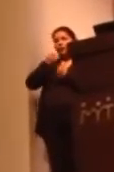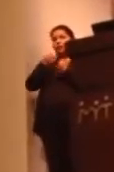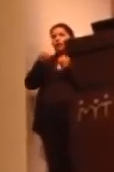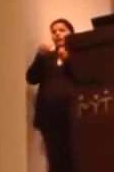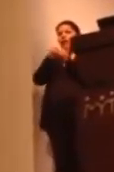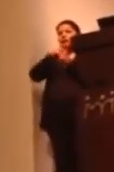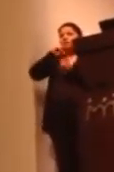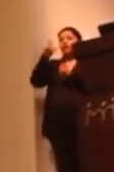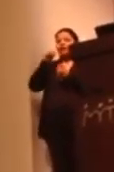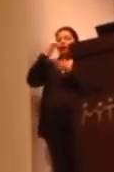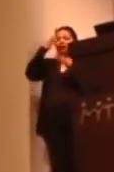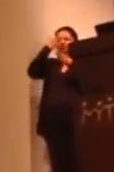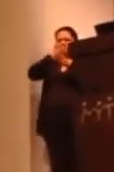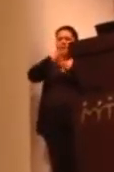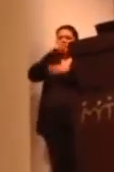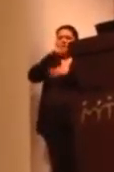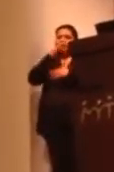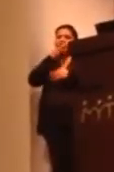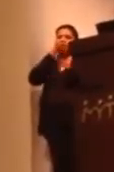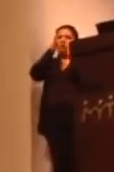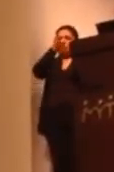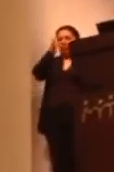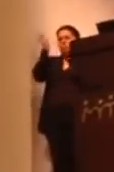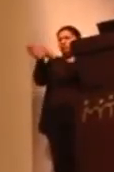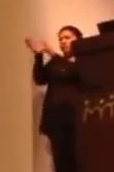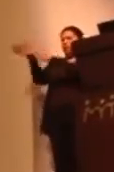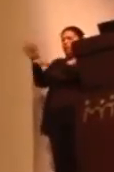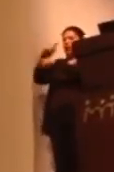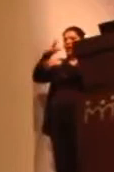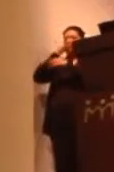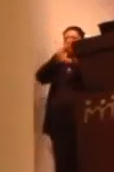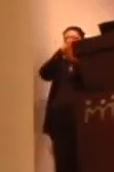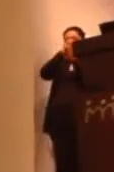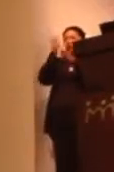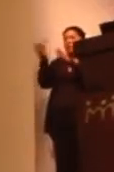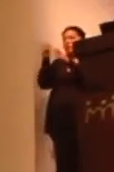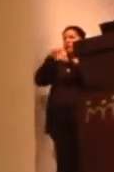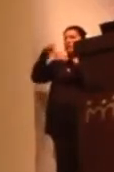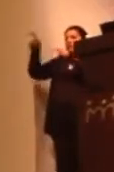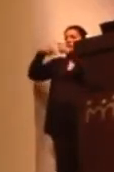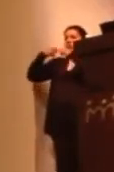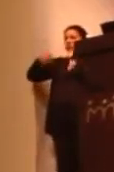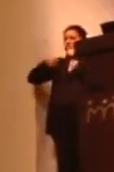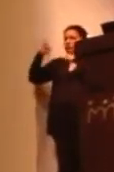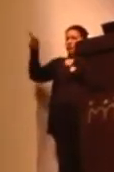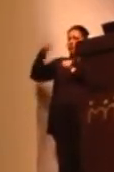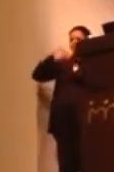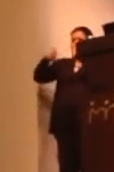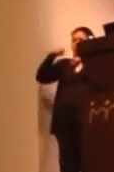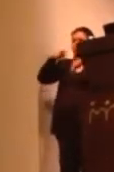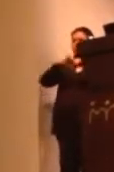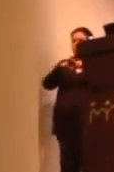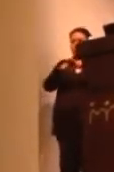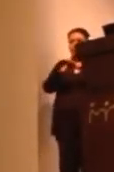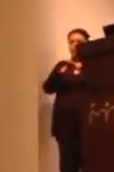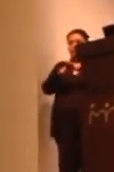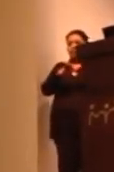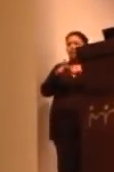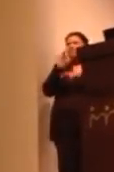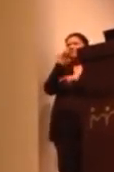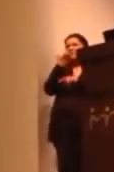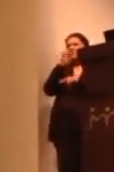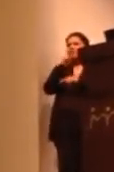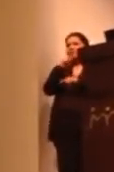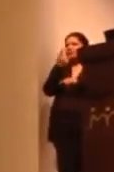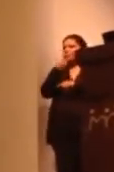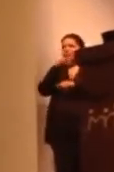estamos predeterminando de niños acá, niñas acá, y entonces tú corres y tú regresas y te sientas. ¿Qué es eso?